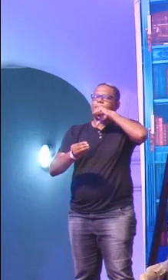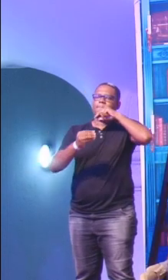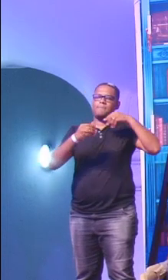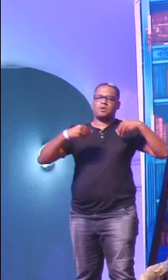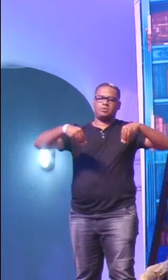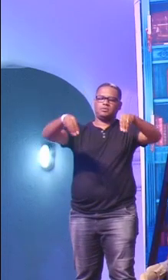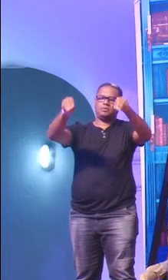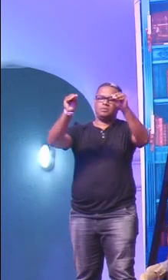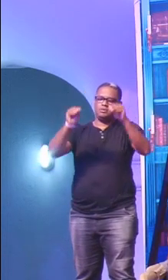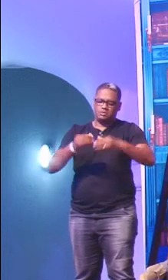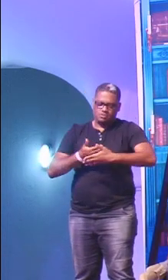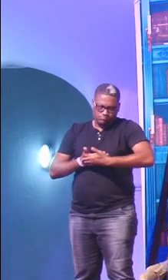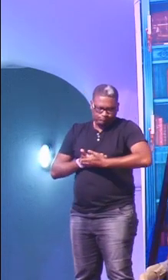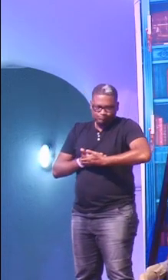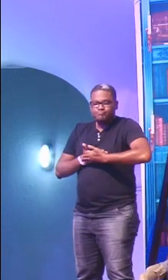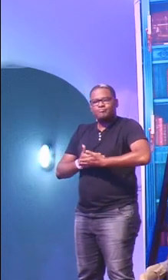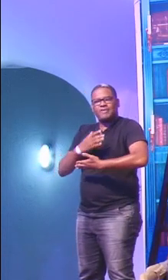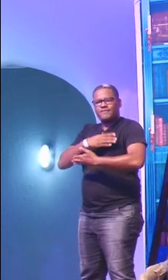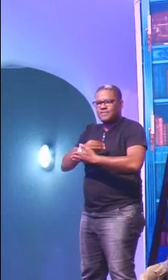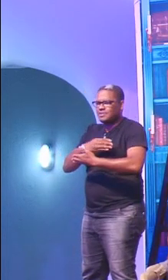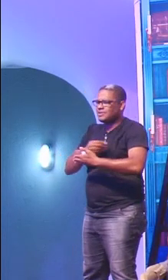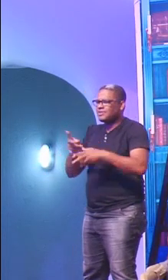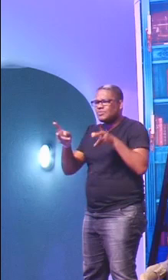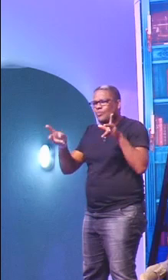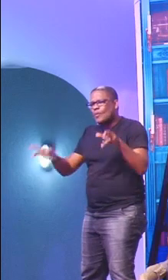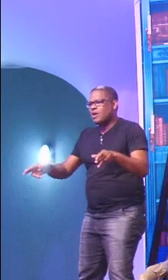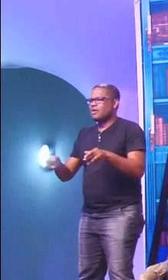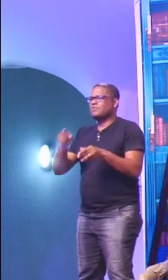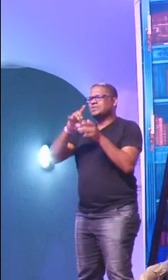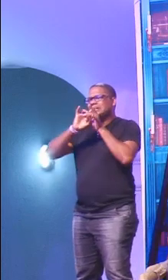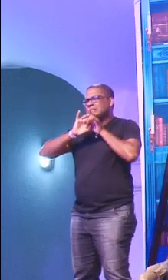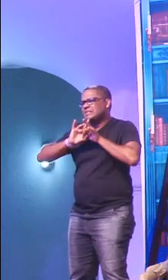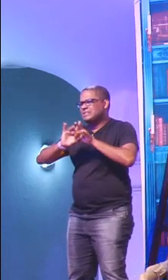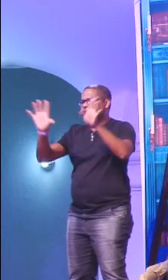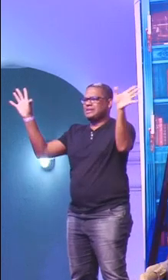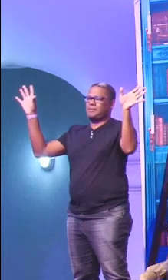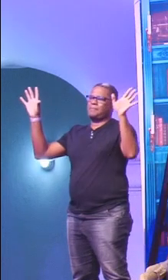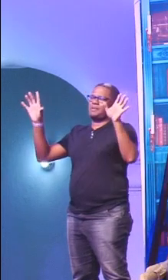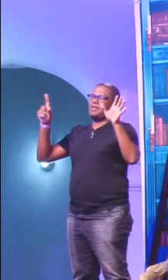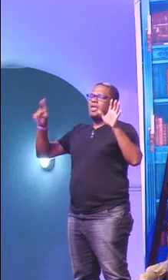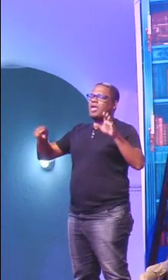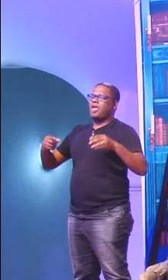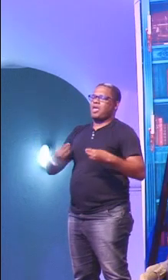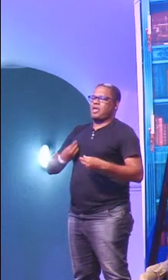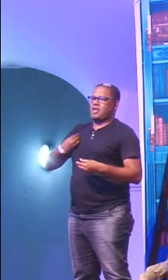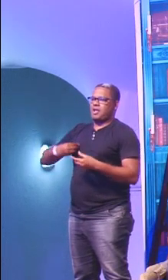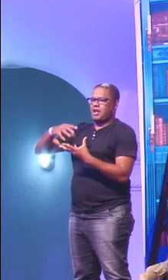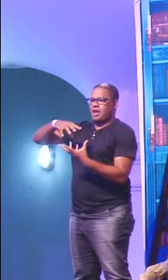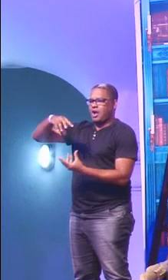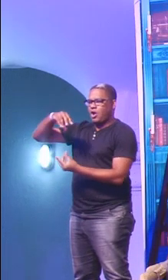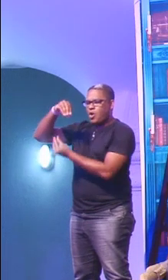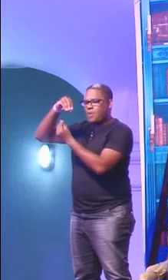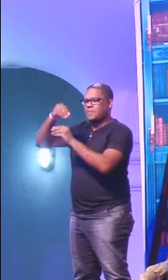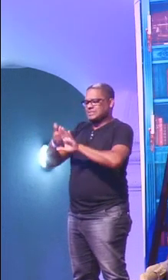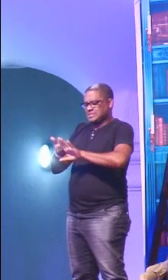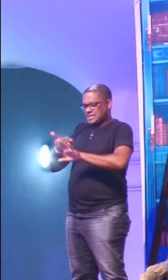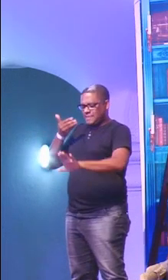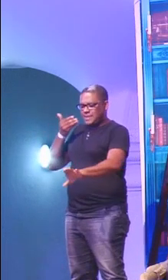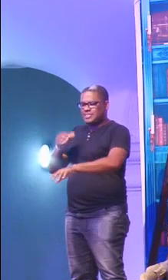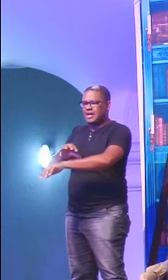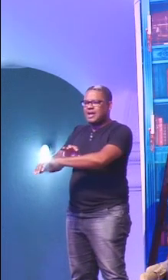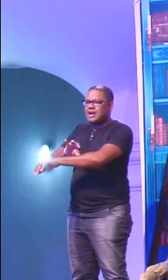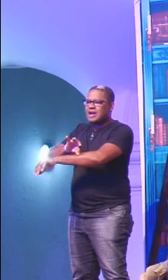e o embala para dormir. Não há liberdade maior, meu filho, do que a alma separada da carne.